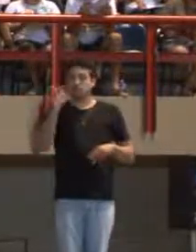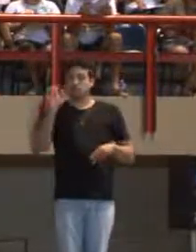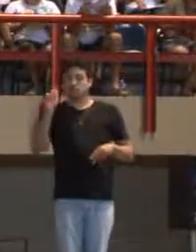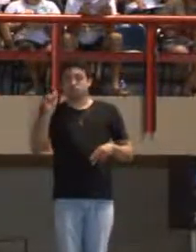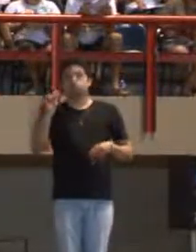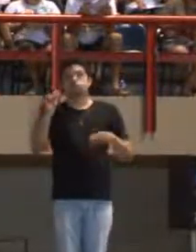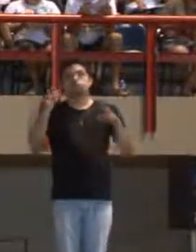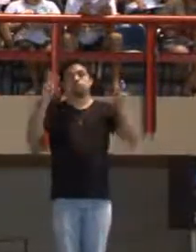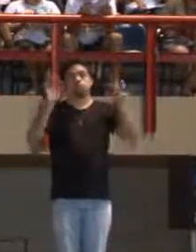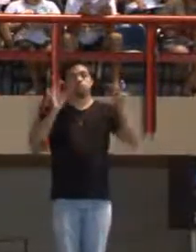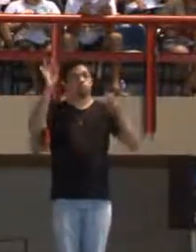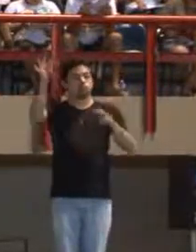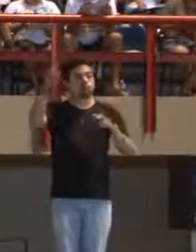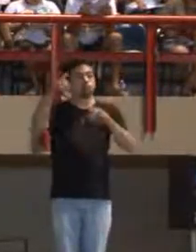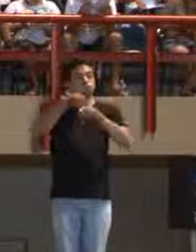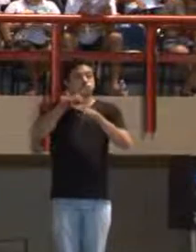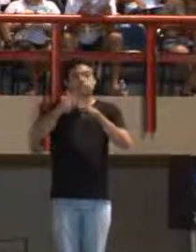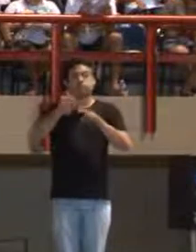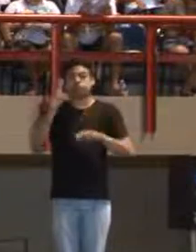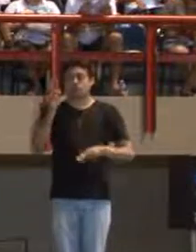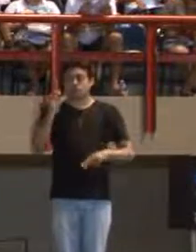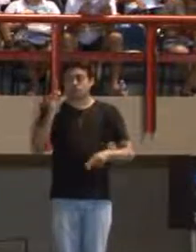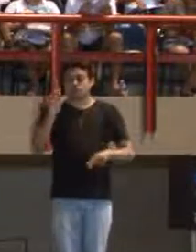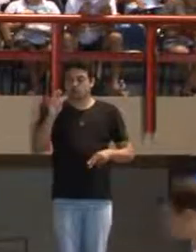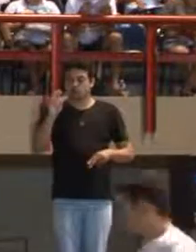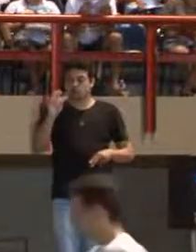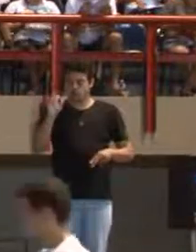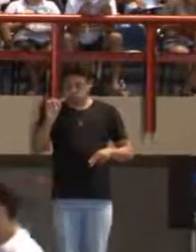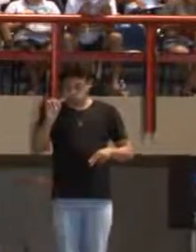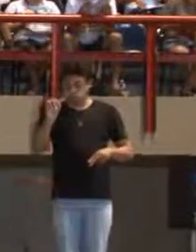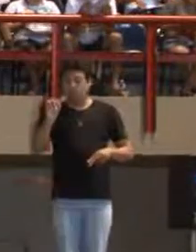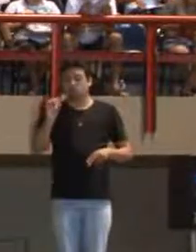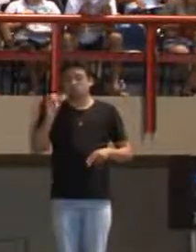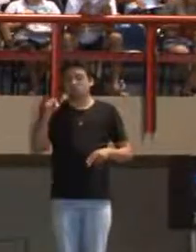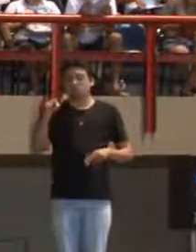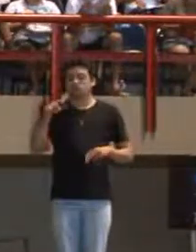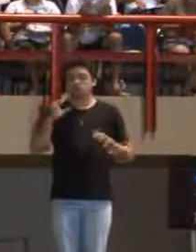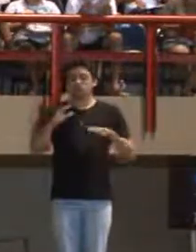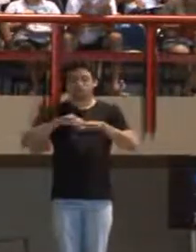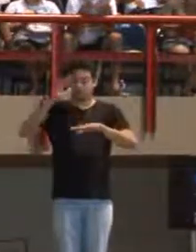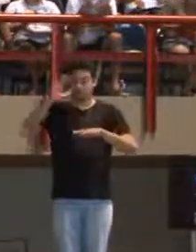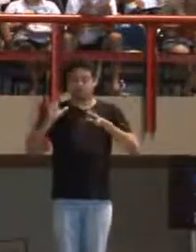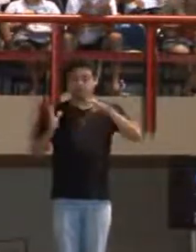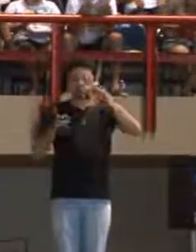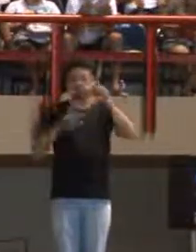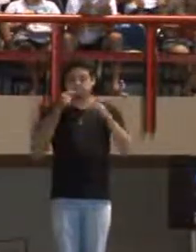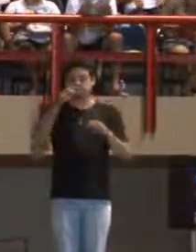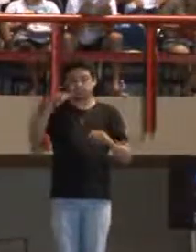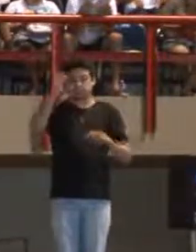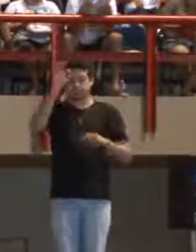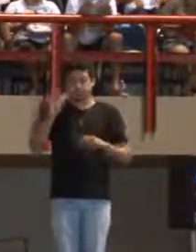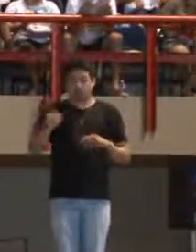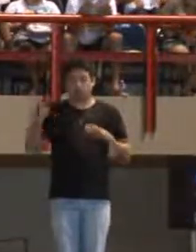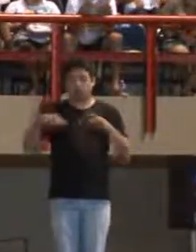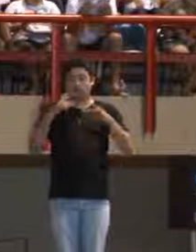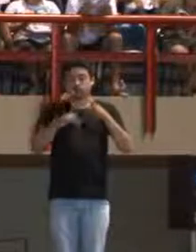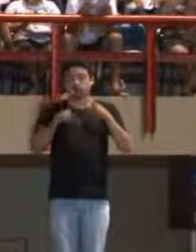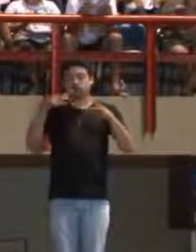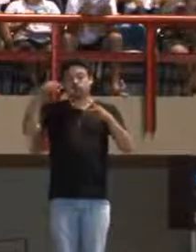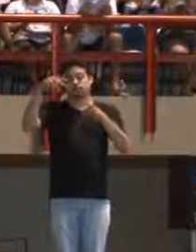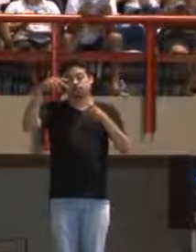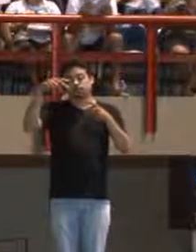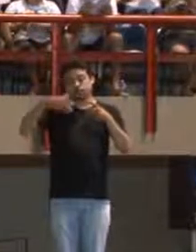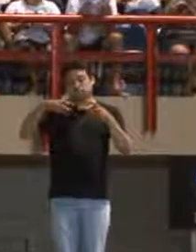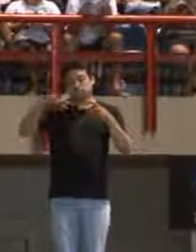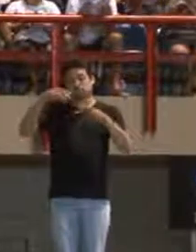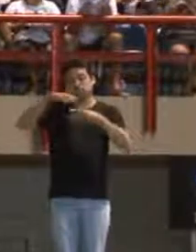futuro. O hidrogênio é o elemento mais abundante no universo, 75%, e também é o terceiro elemento mais